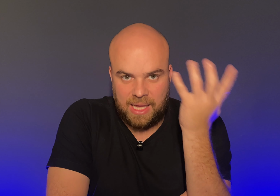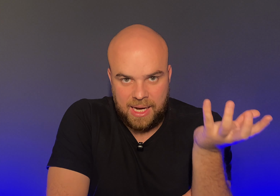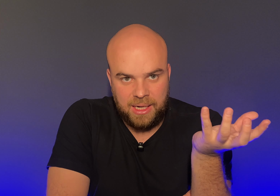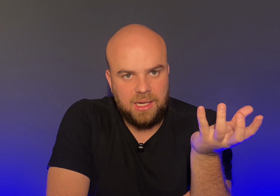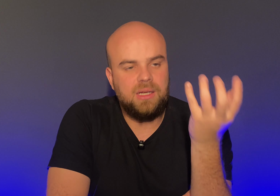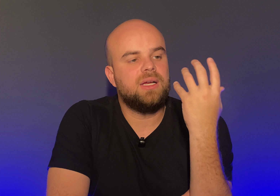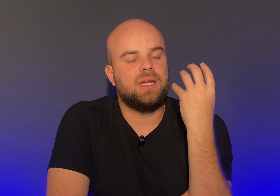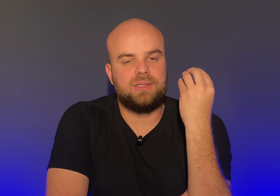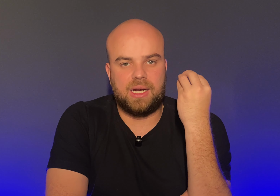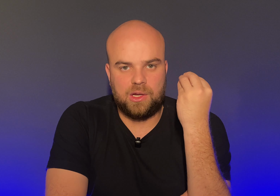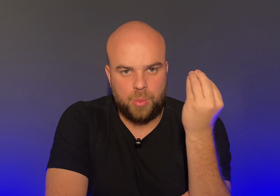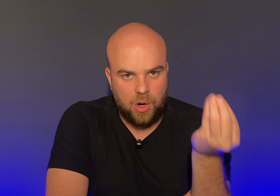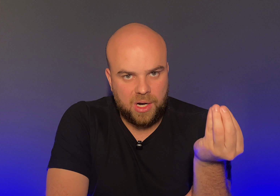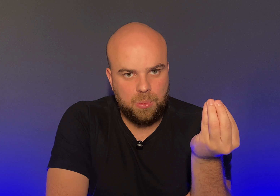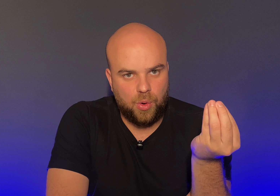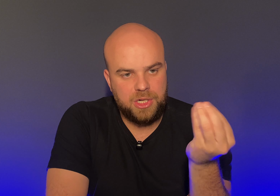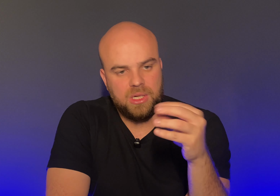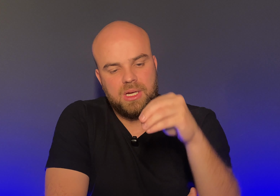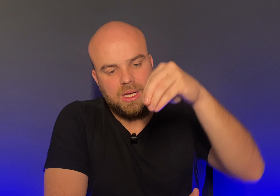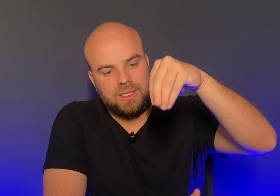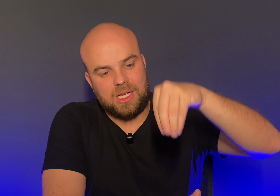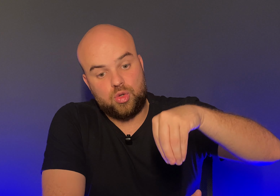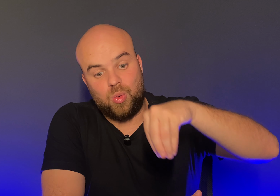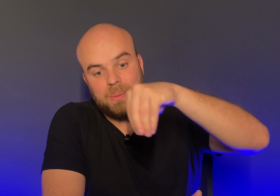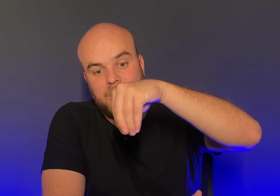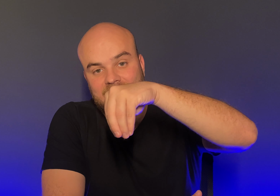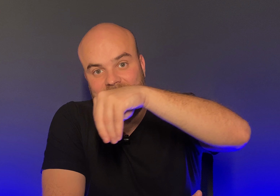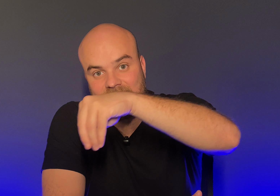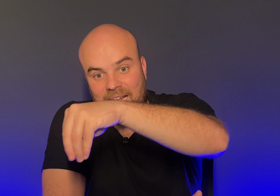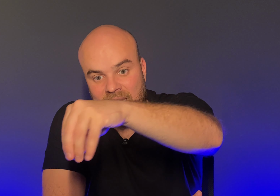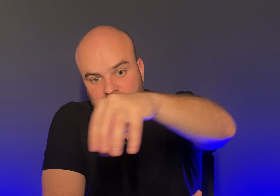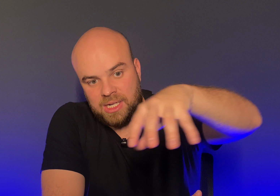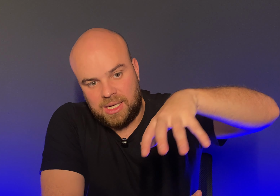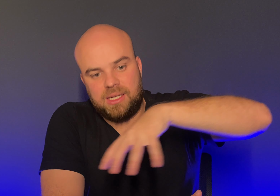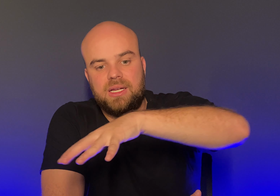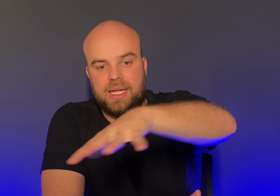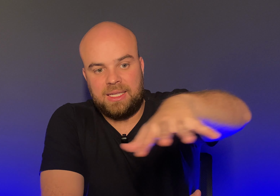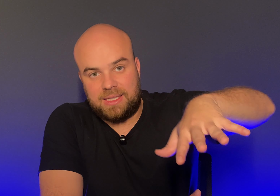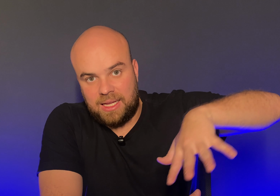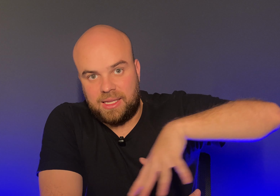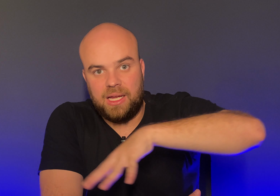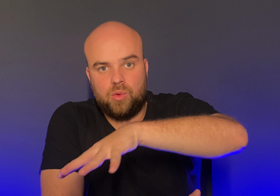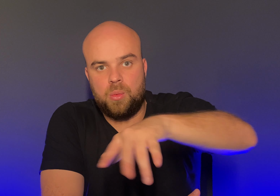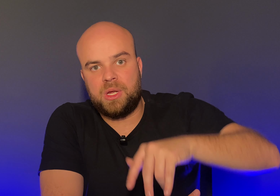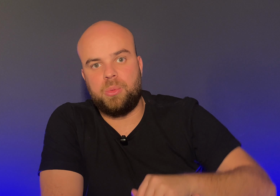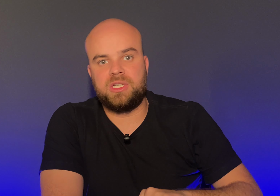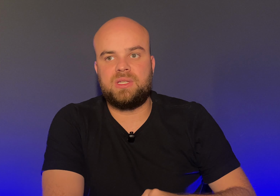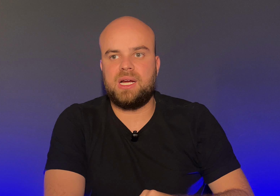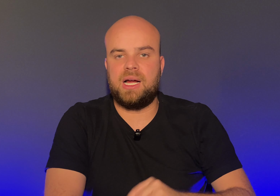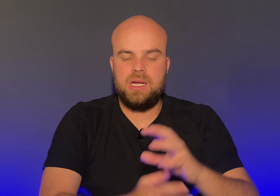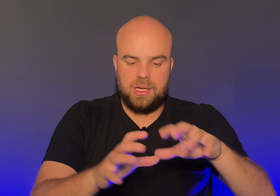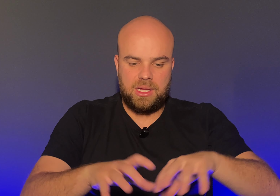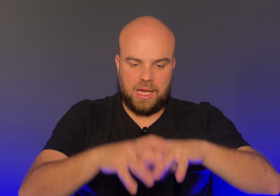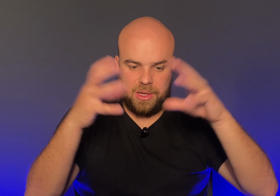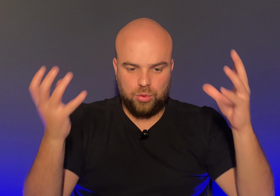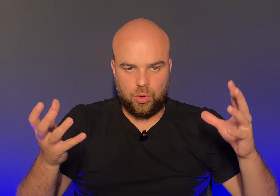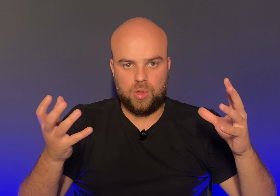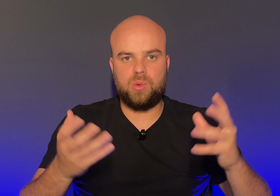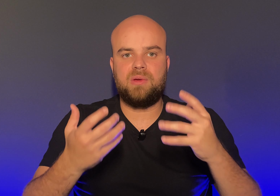técnica entregando melhor que pode na sua parte tática entendendo como que pode entregar e aí O todo